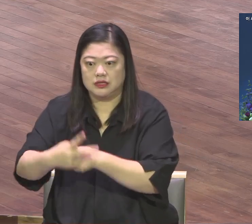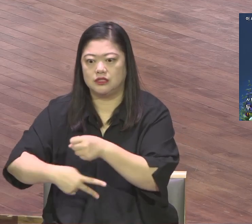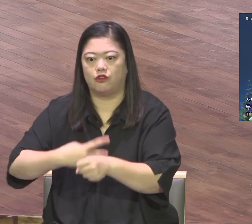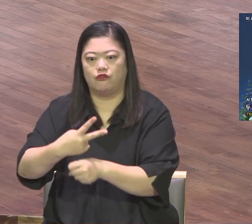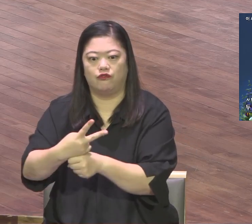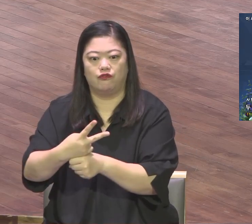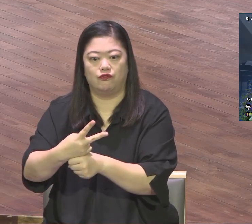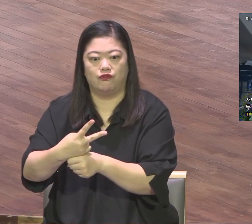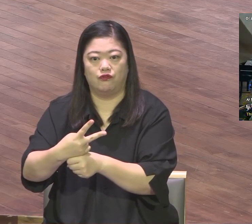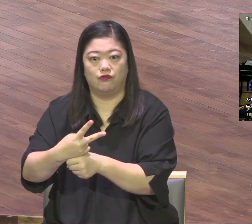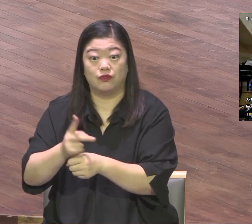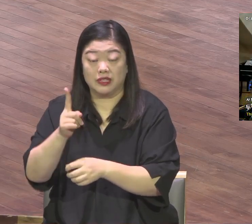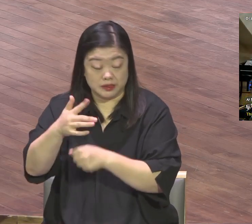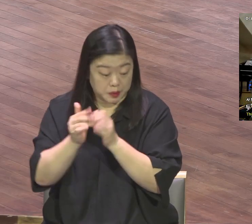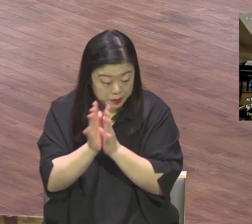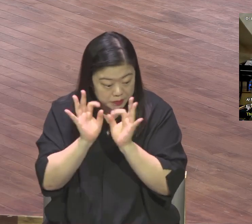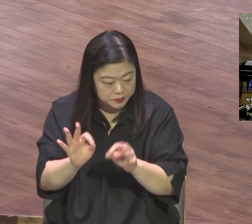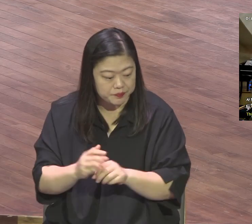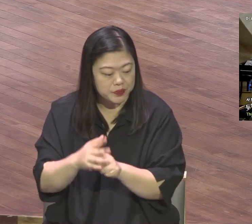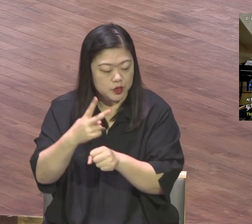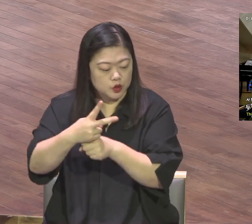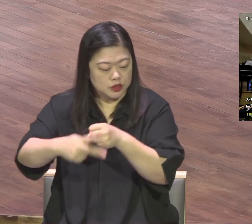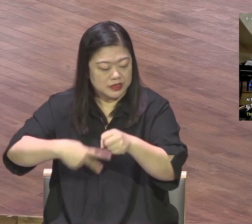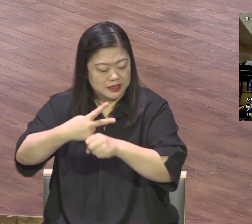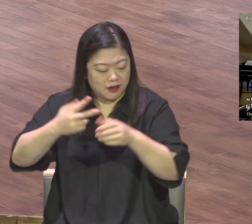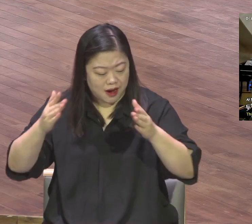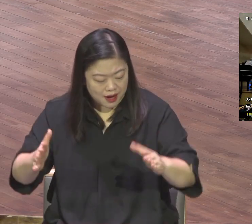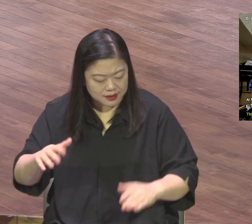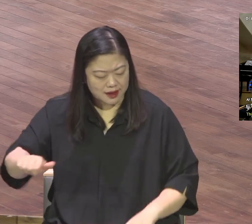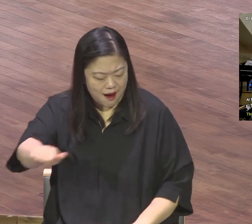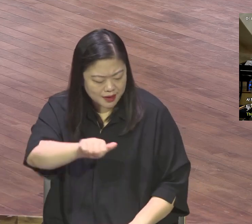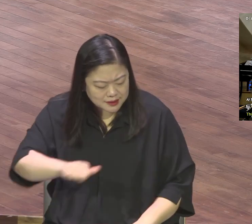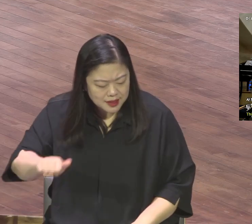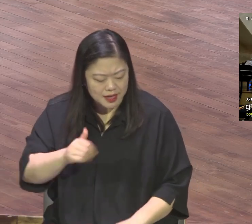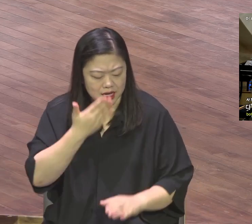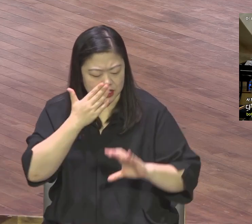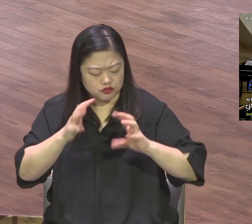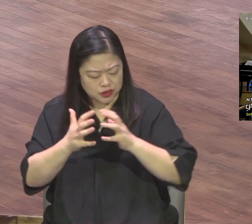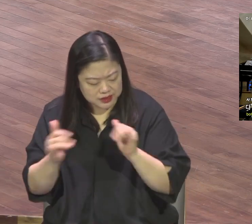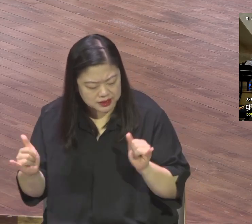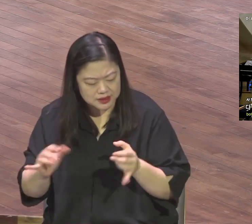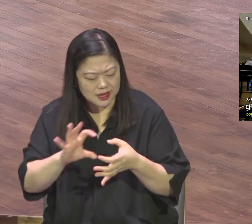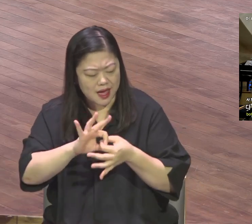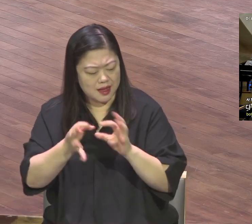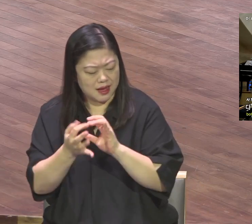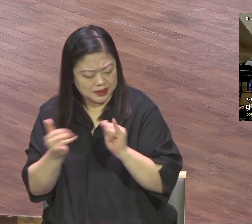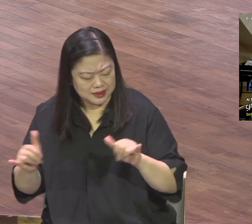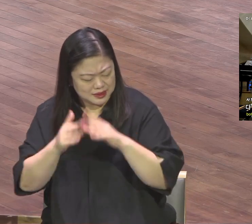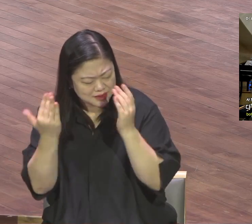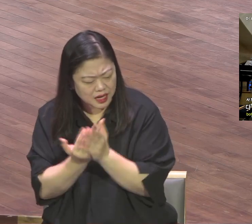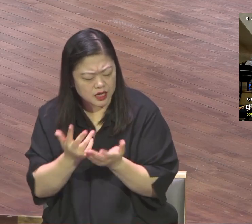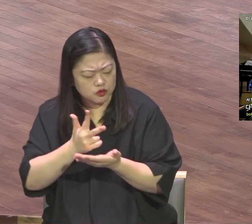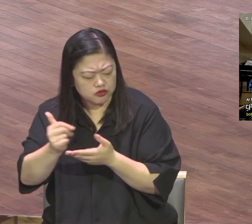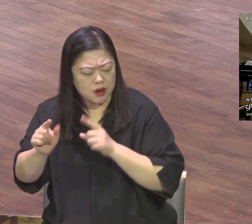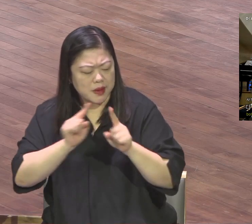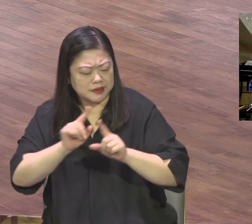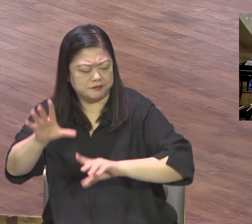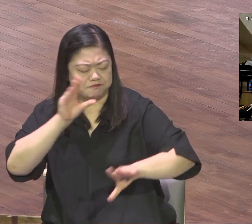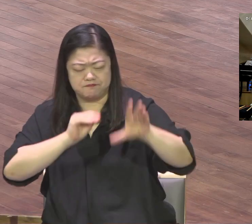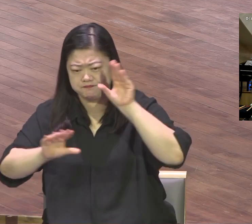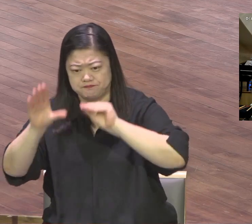도해 동안 이같이 하니 아시아에 사는 자는 유대인이나 헬라인이나 다 주의 말씀을 듣더라.